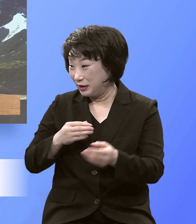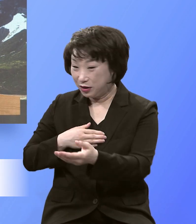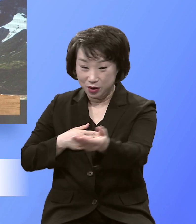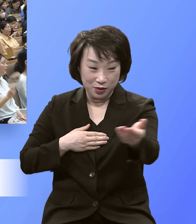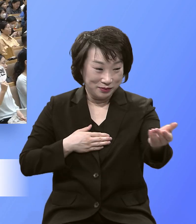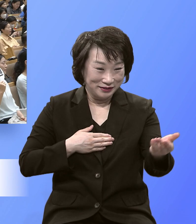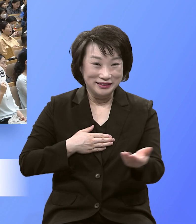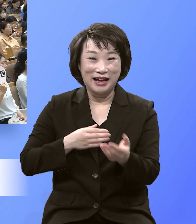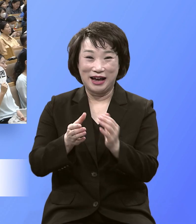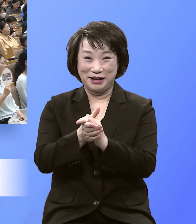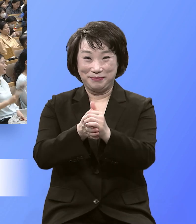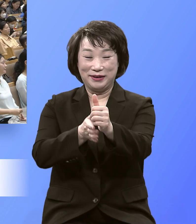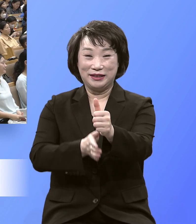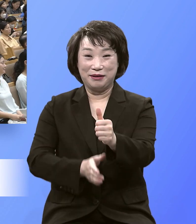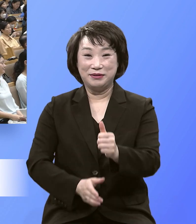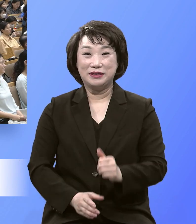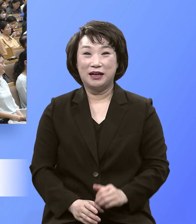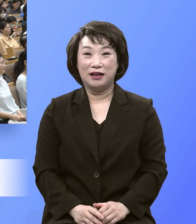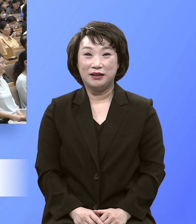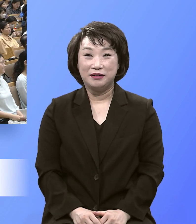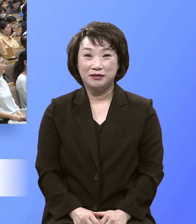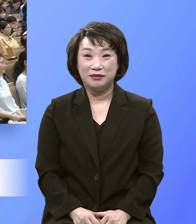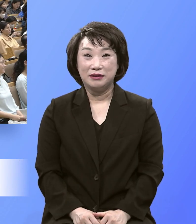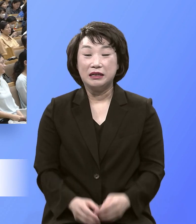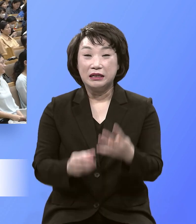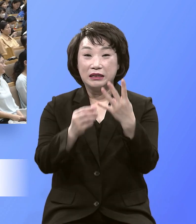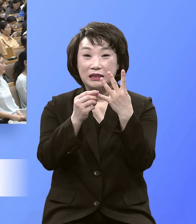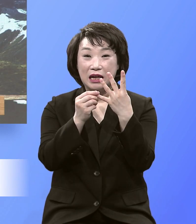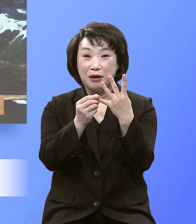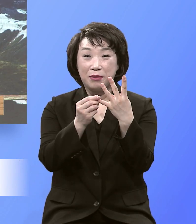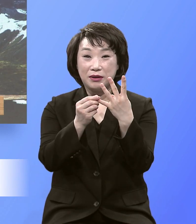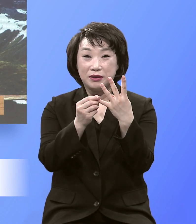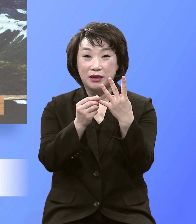동의하시면 아멘 합시다. 네 번째,